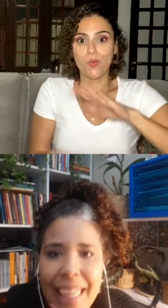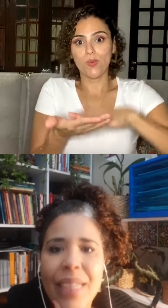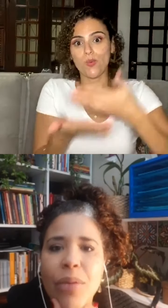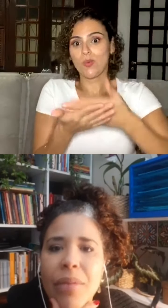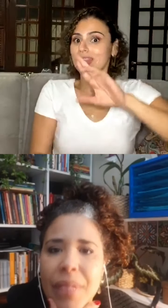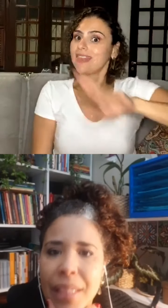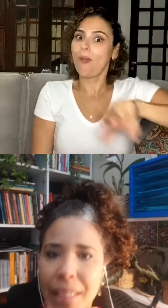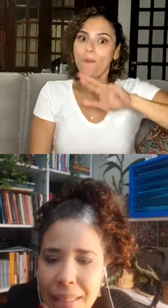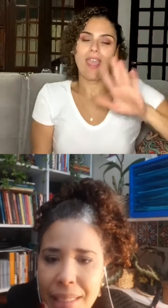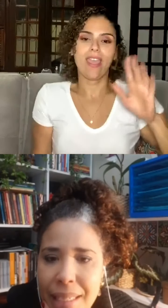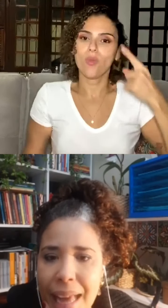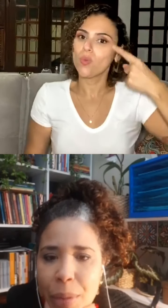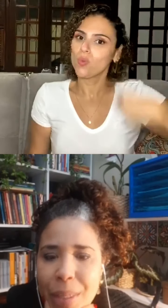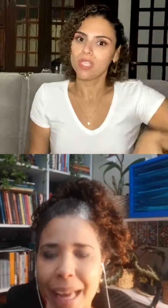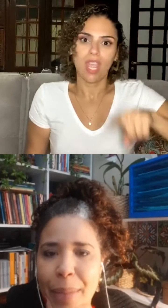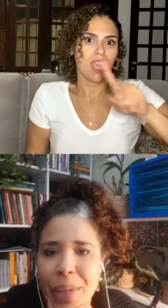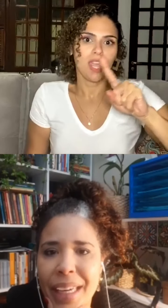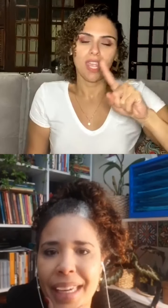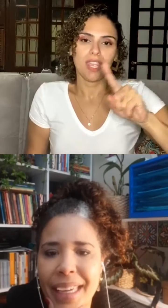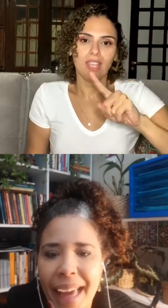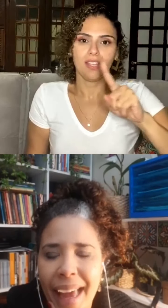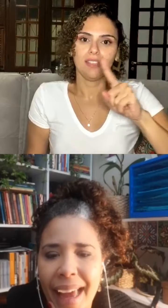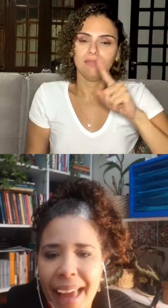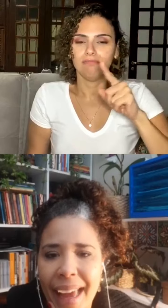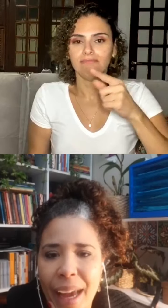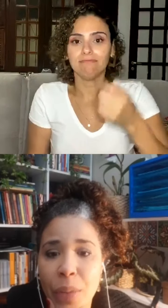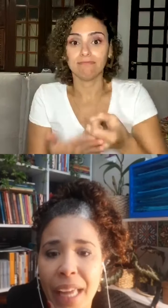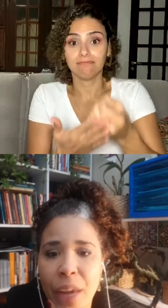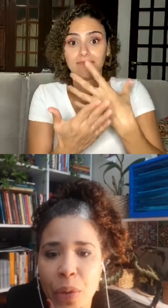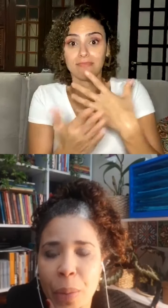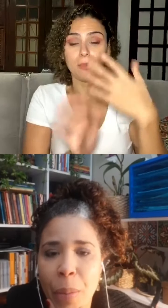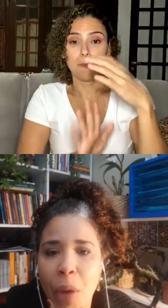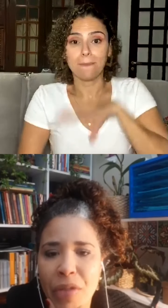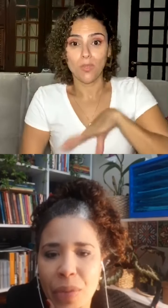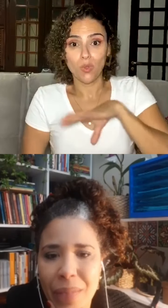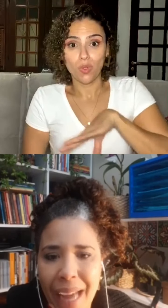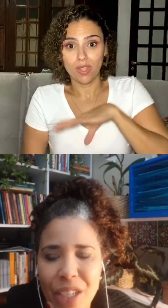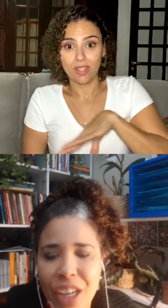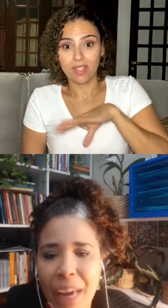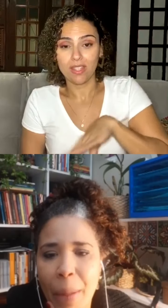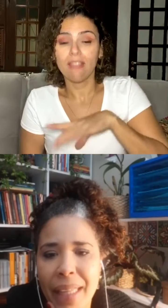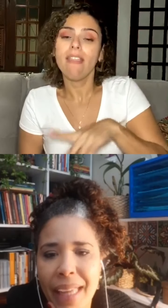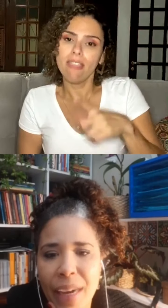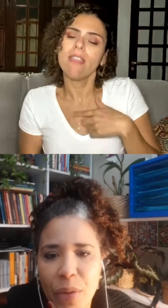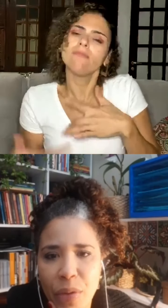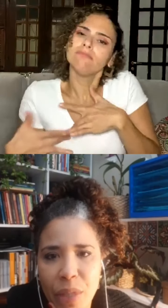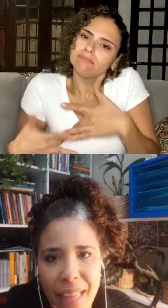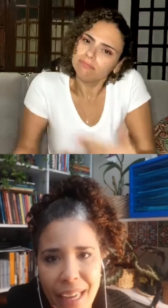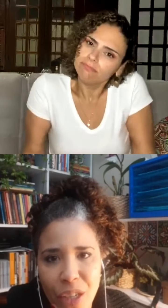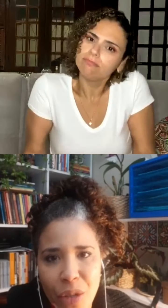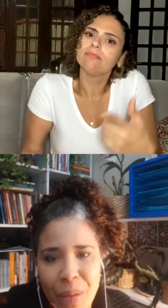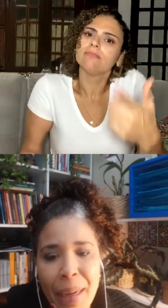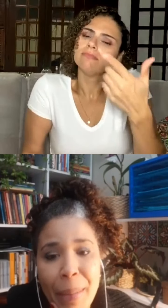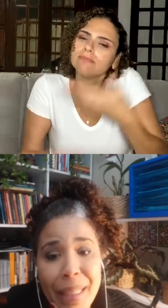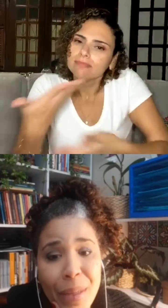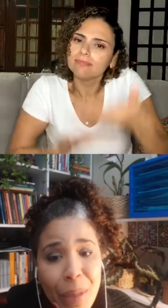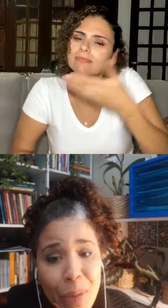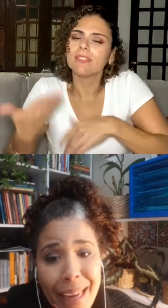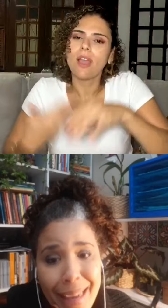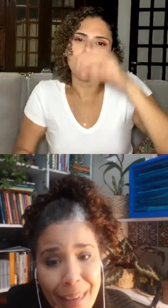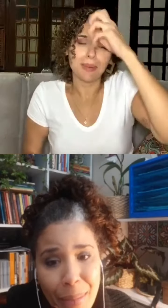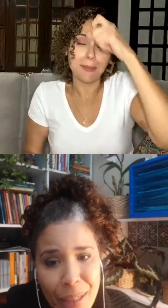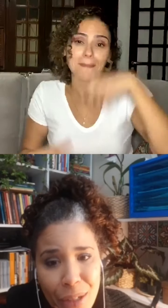Então, saibam que eu tenho boa vontade, quero aprender com vocês, mas eu não